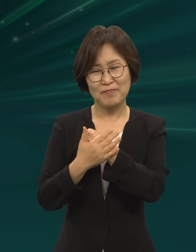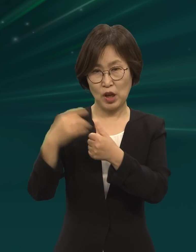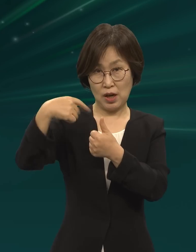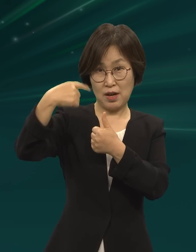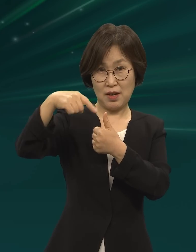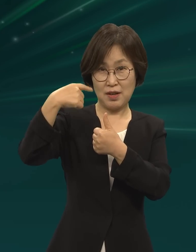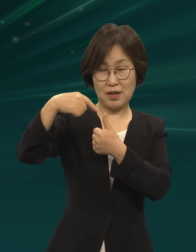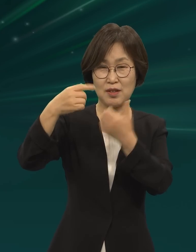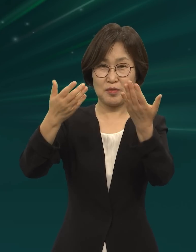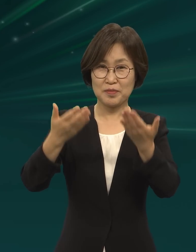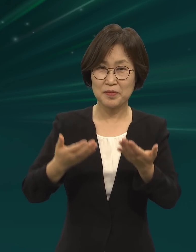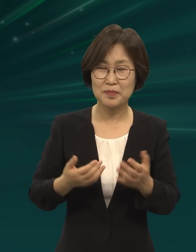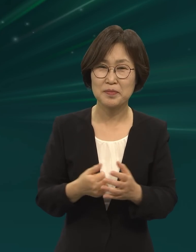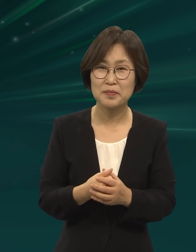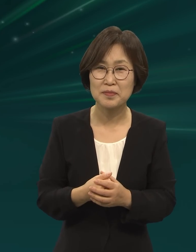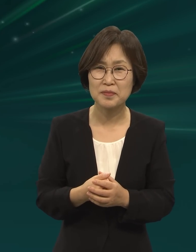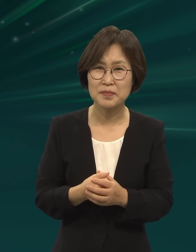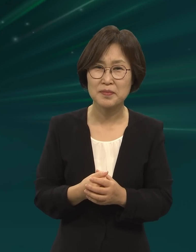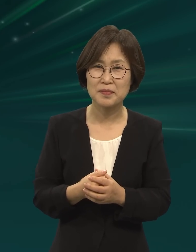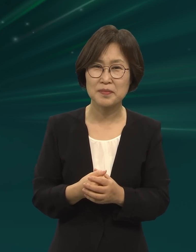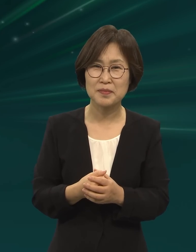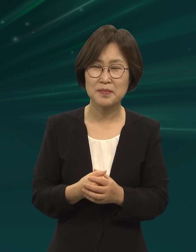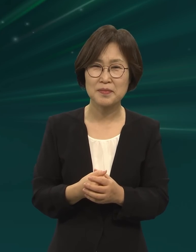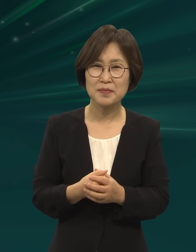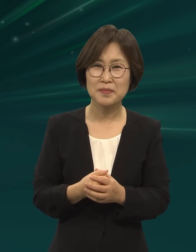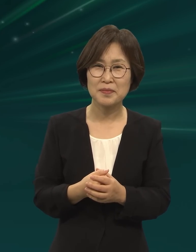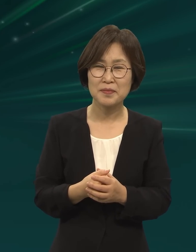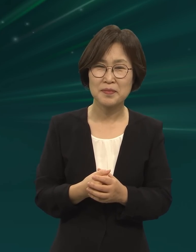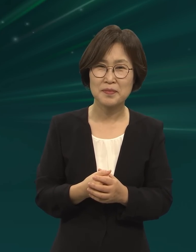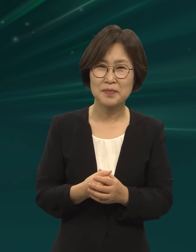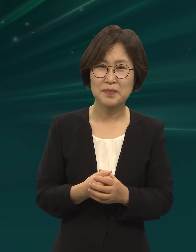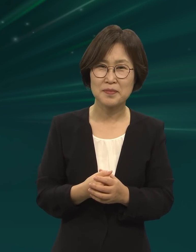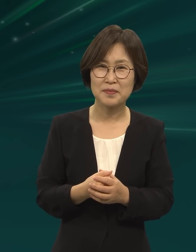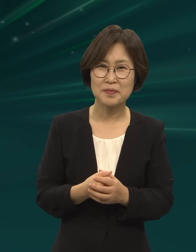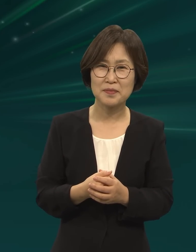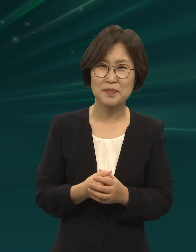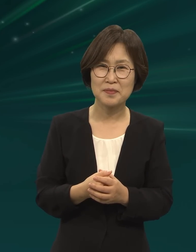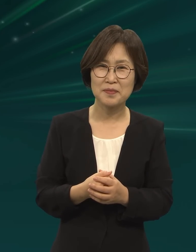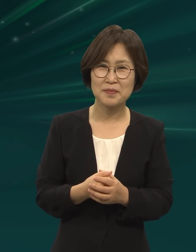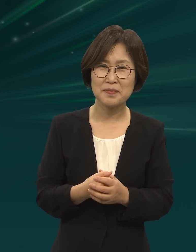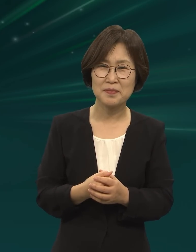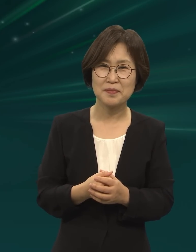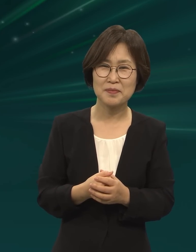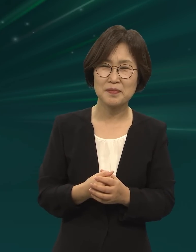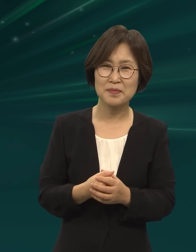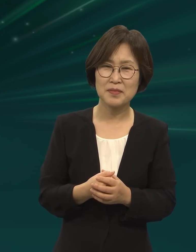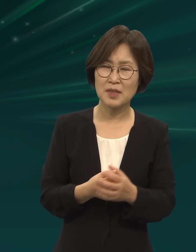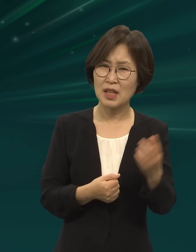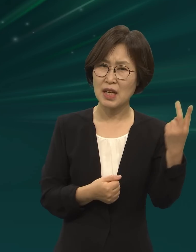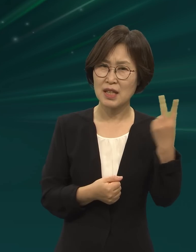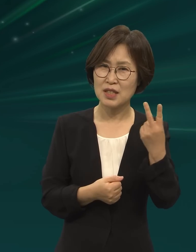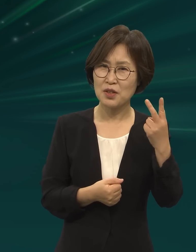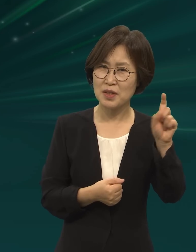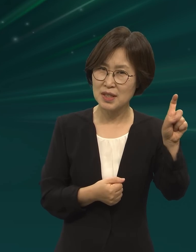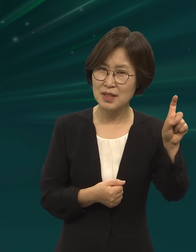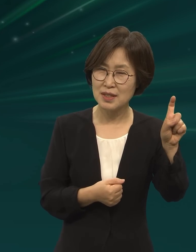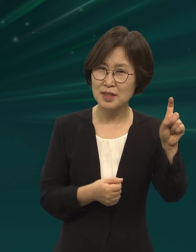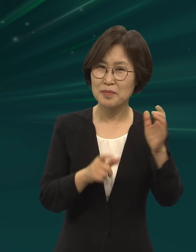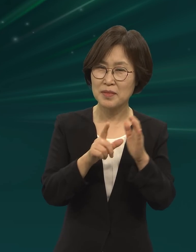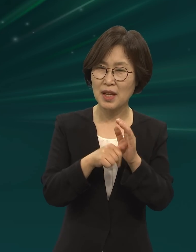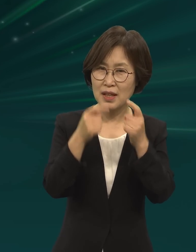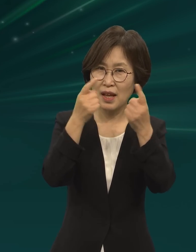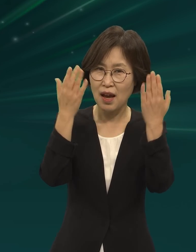가르쳤습니다. 그때 제가 이제 학교 이제 가서 이제 2010년에